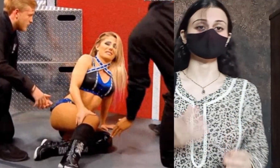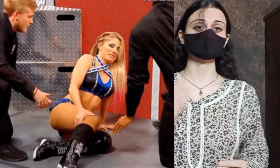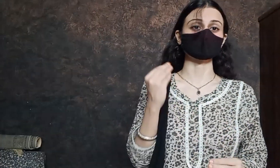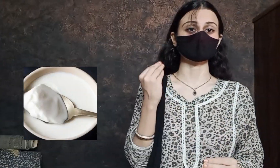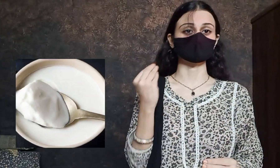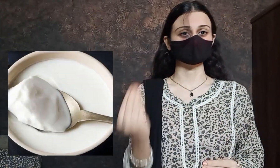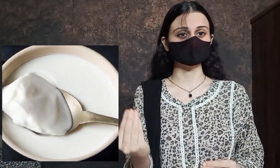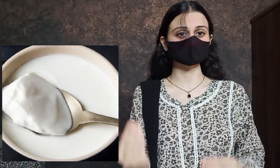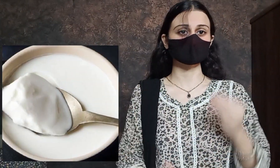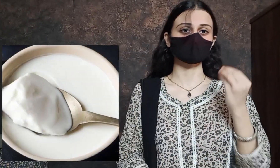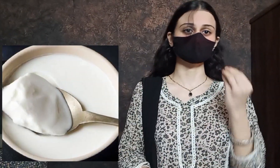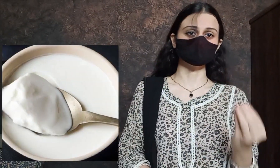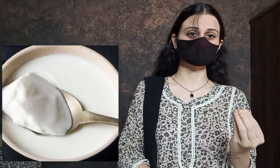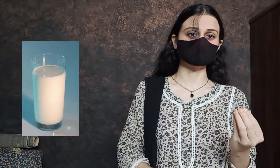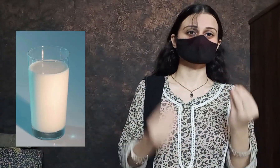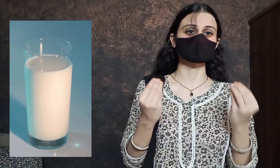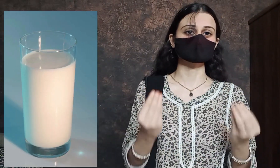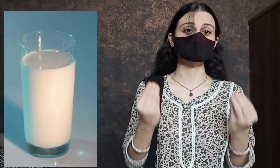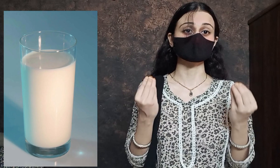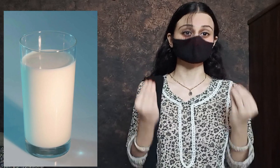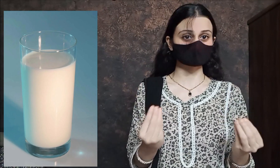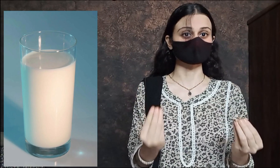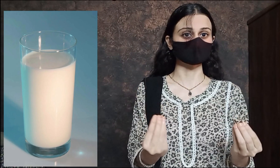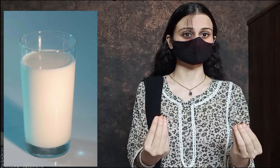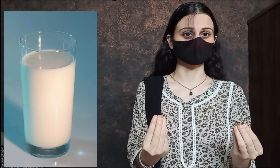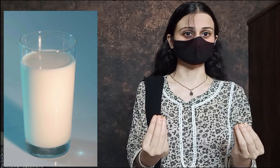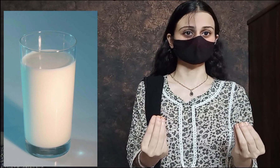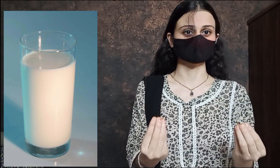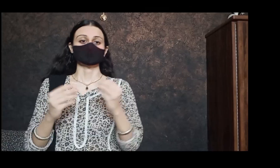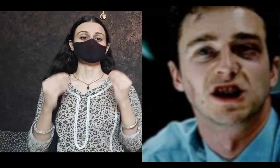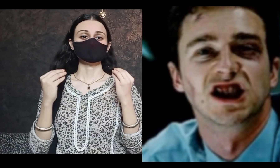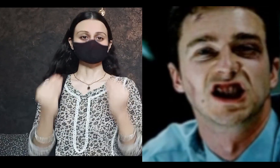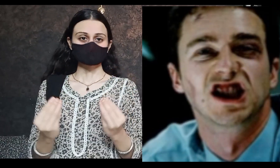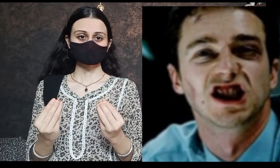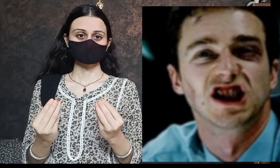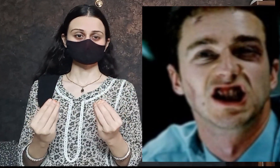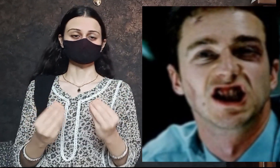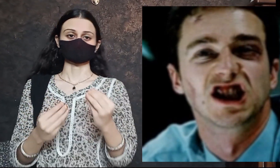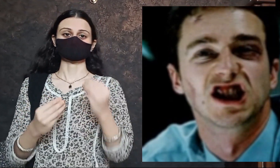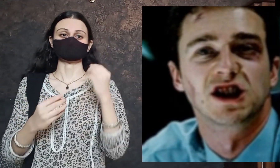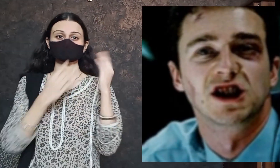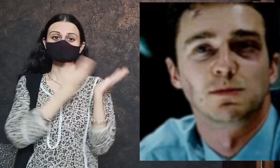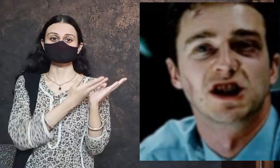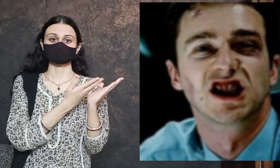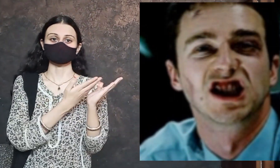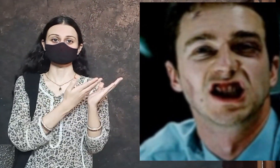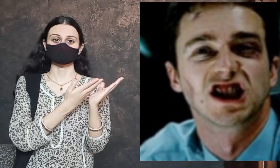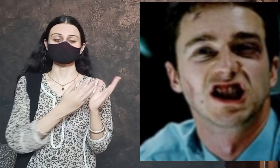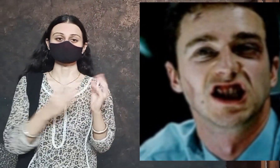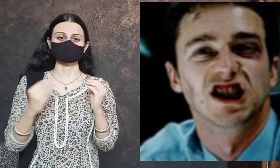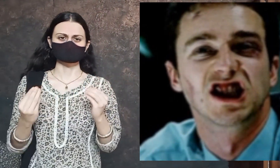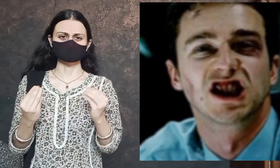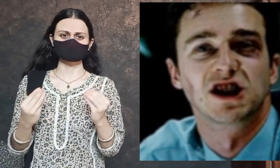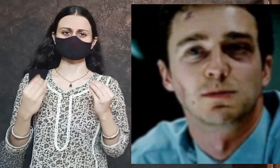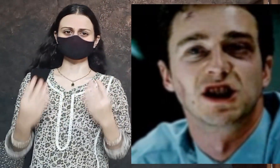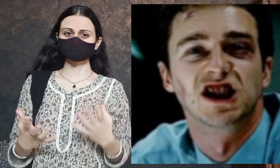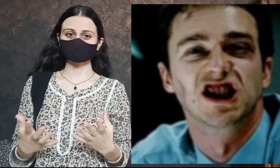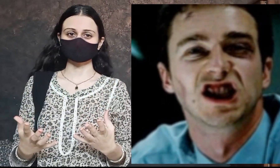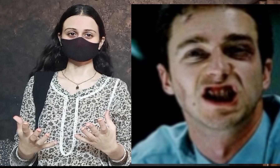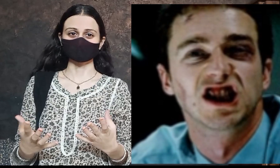होगा कि आपको दूध का और दही का जो है वो ज़्यादा से ज़्यादा इस्तेमाल करना होगा। अगर ब्रश करते वक्त मसूड़ों से इस तरह से खून आने लगता है या